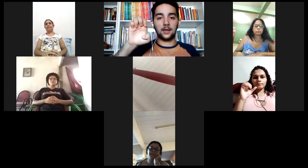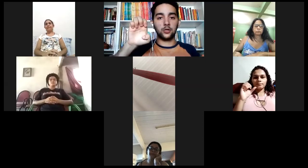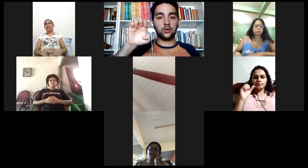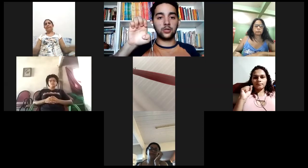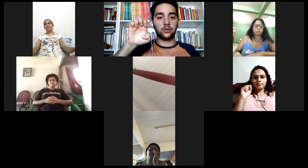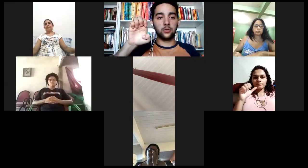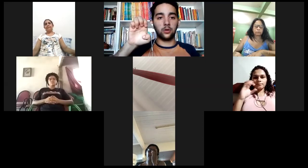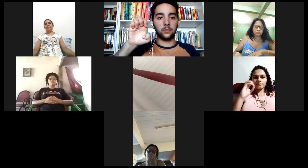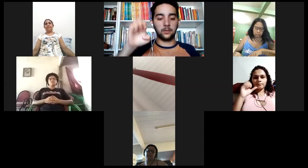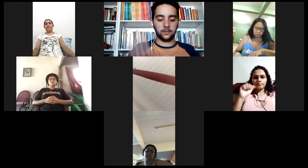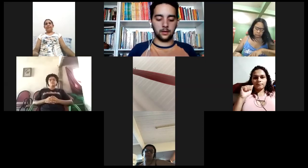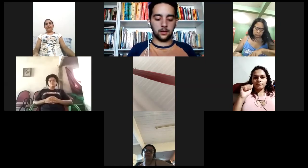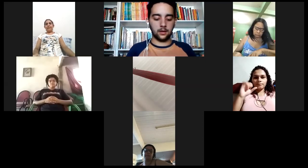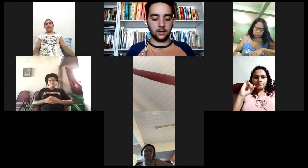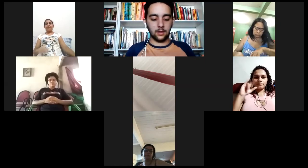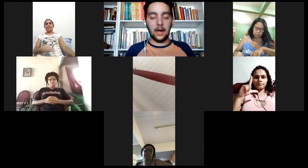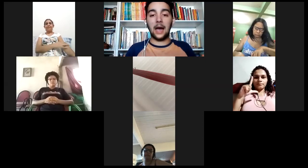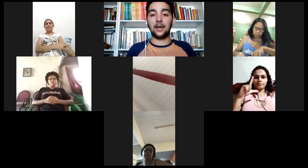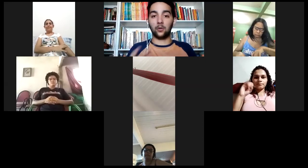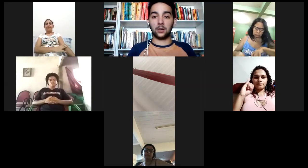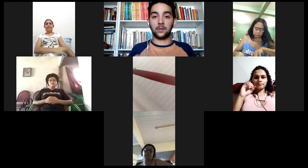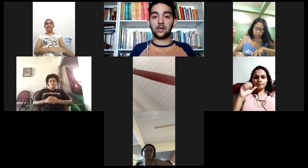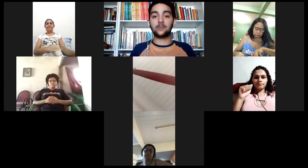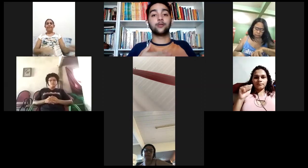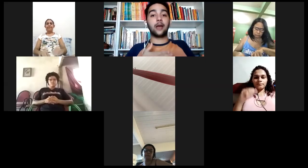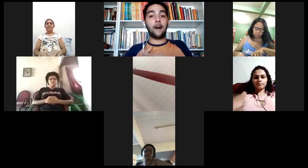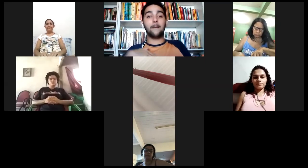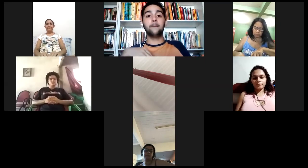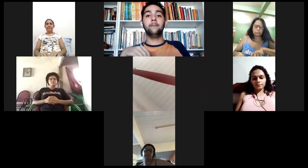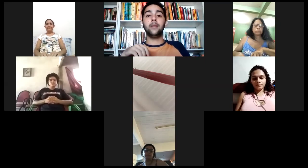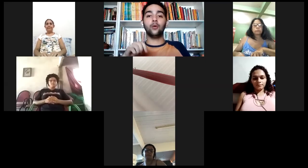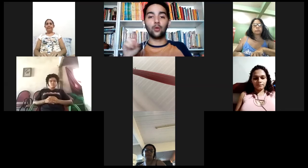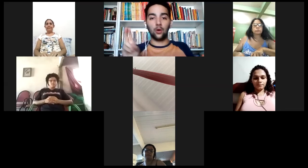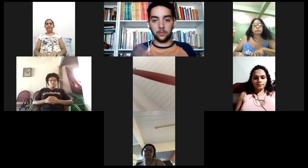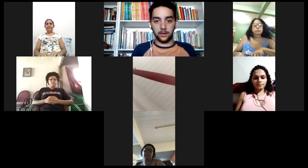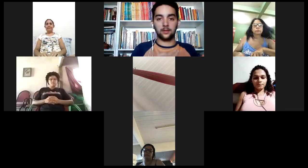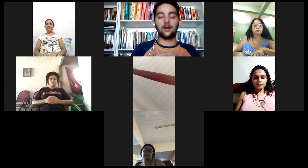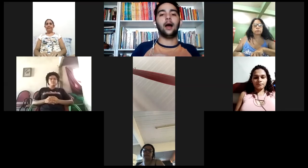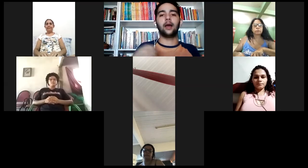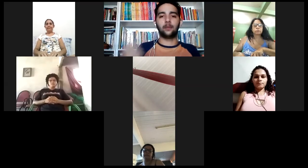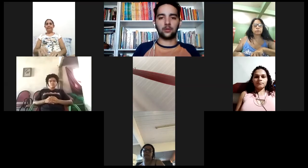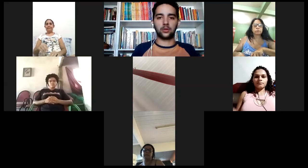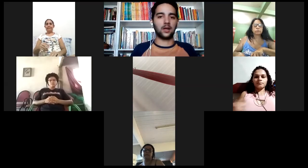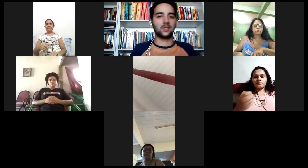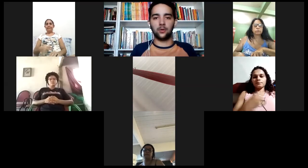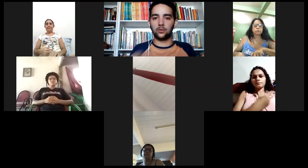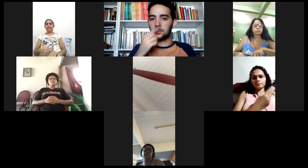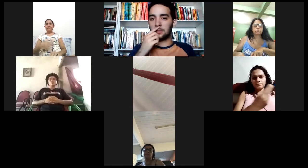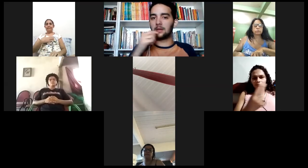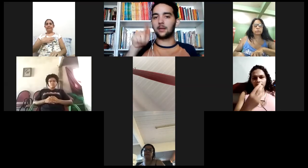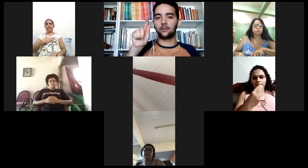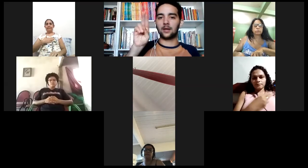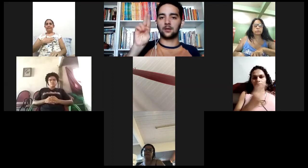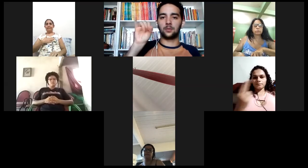a datilologia do meu nome. Aí a outra pessoa responde. Meu nome? Aí a pessoa outra responde.